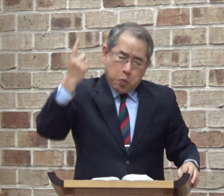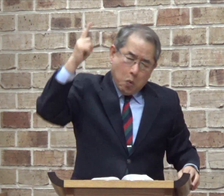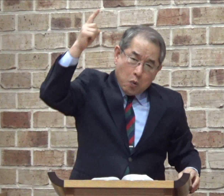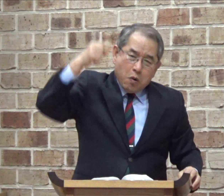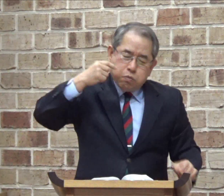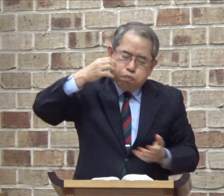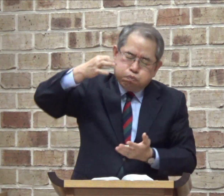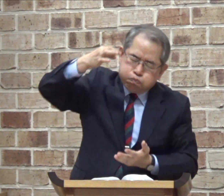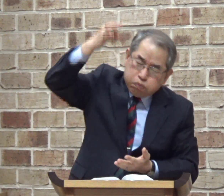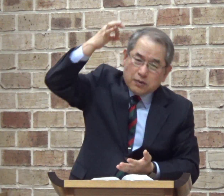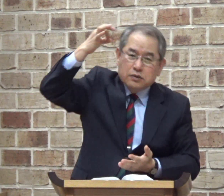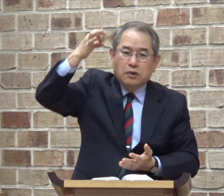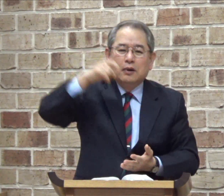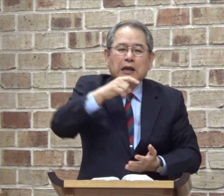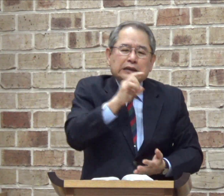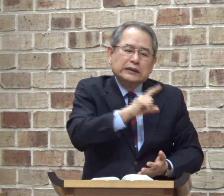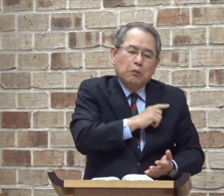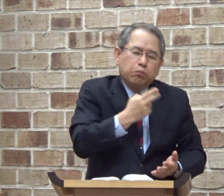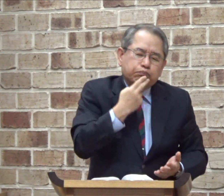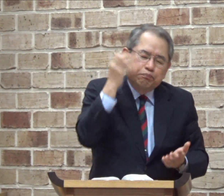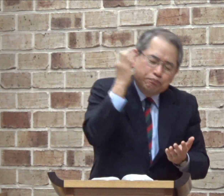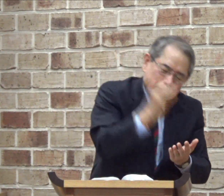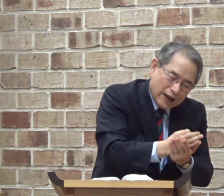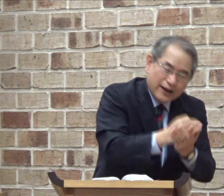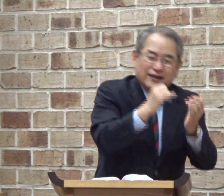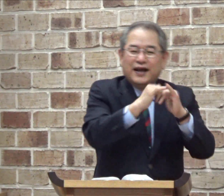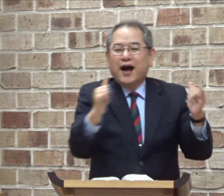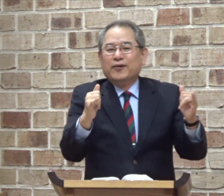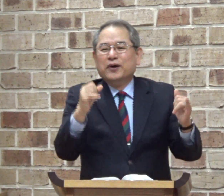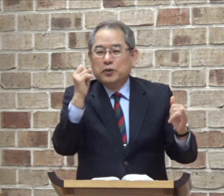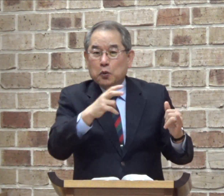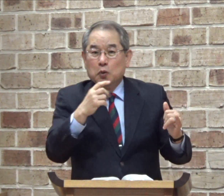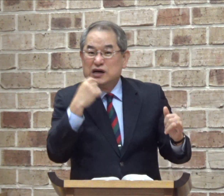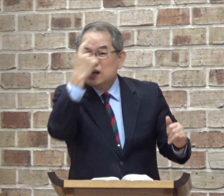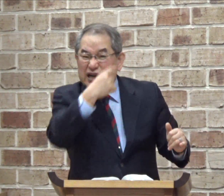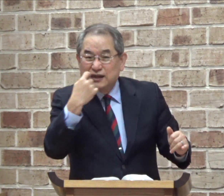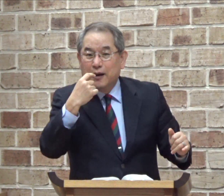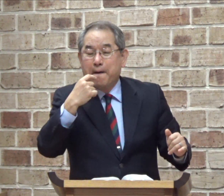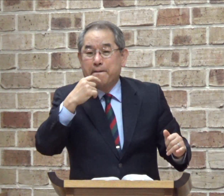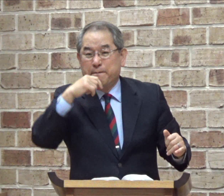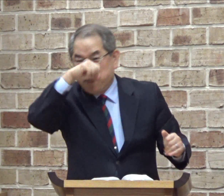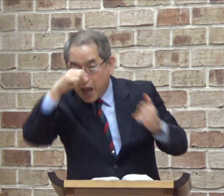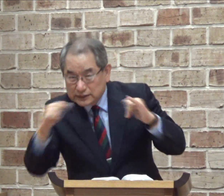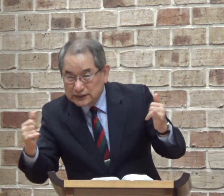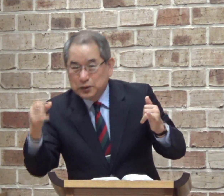명예 있는 사람, 이름 없는 사람, 교회 안에 신분의 격차가 너무나 심했다는 얘기입니다.